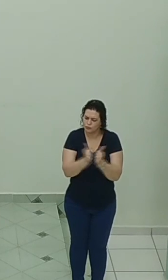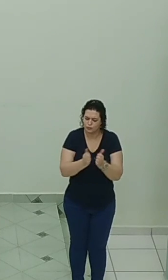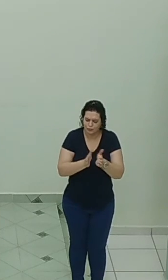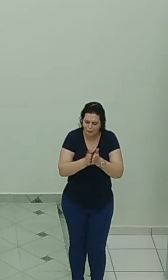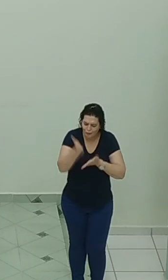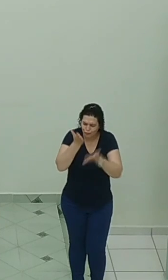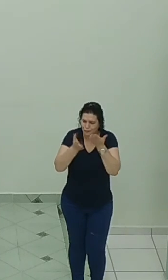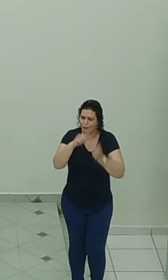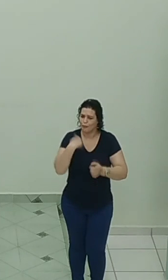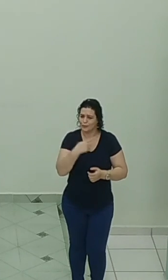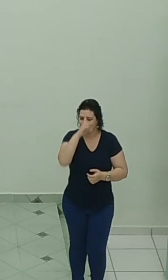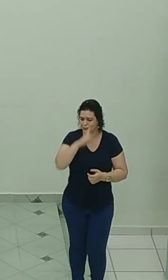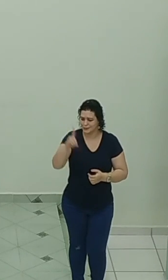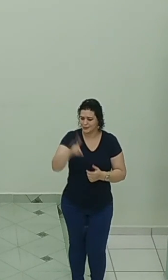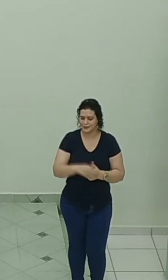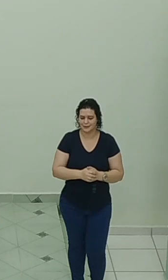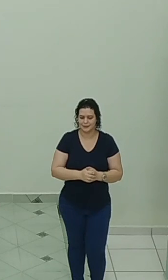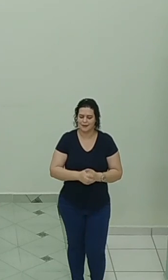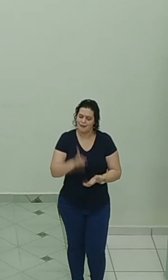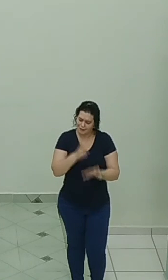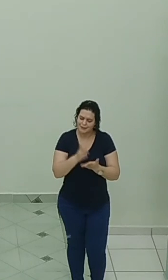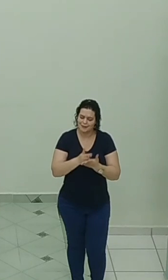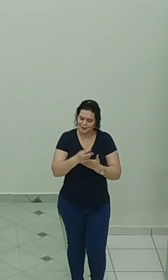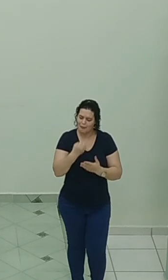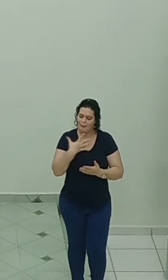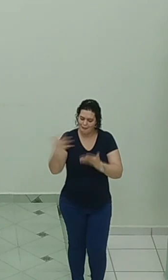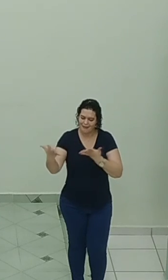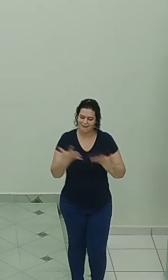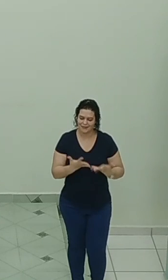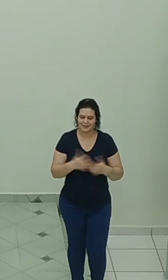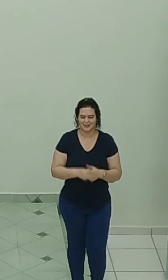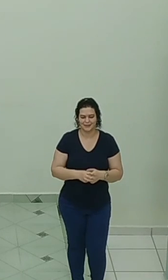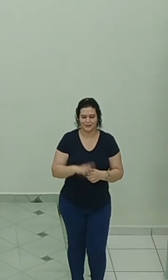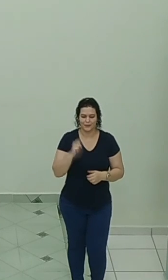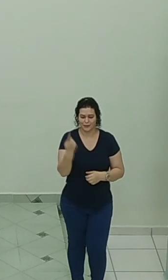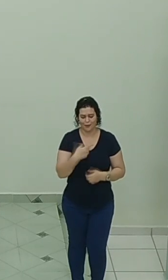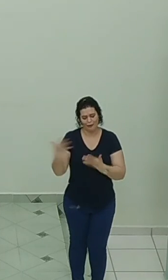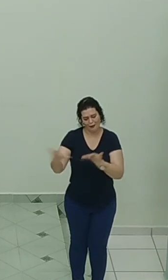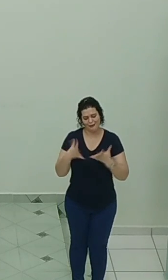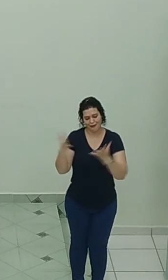Deus. Você será muito bem recebido, você é nosso convidado especial.